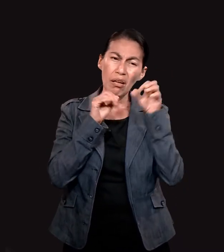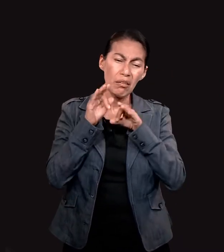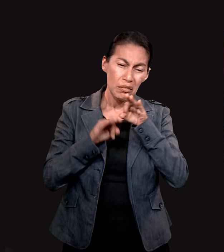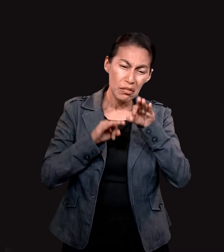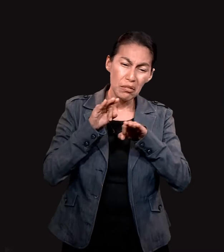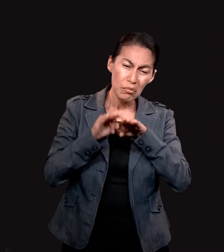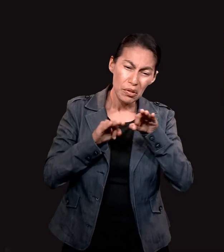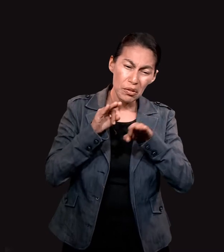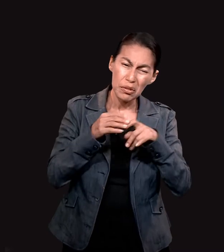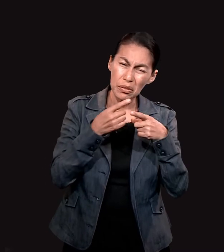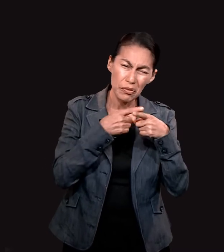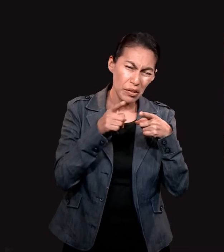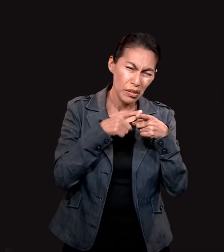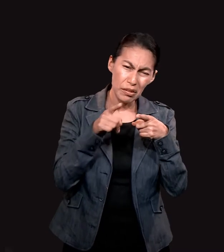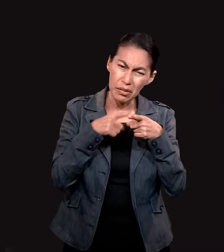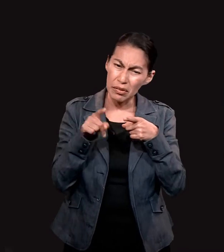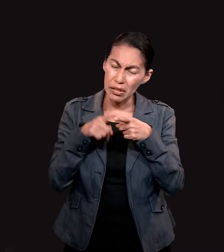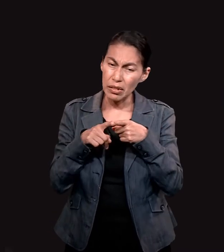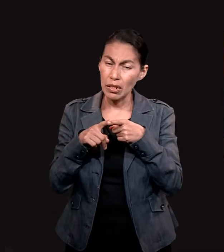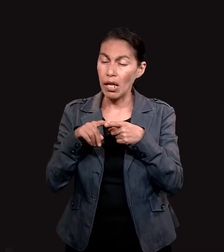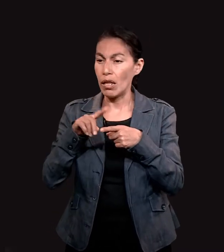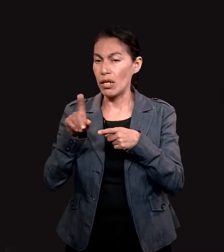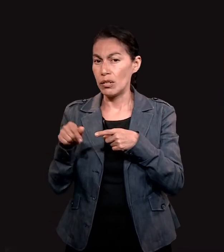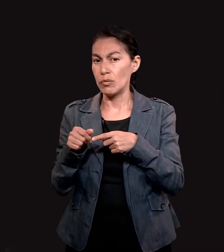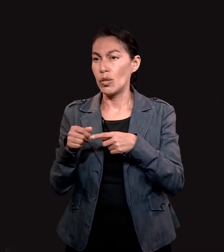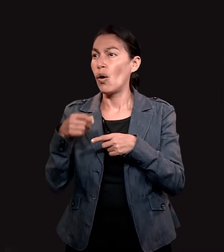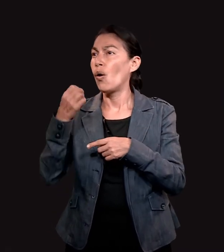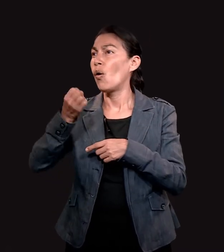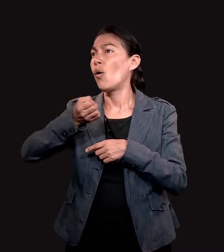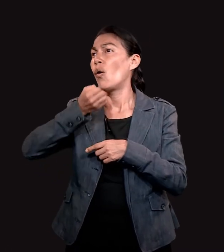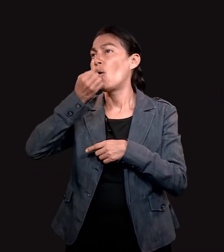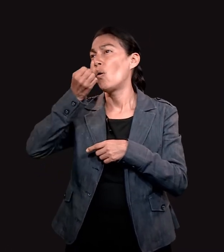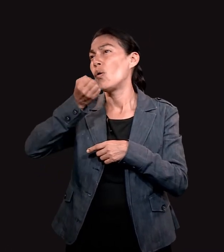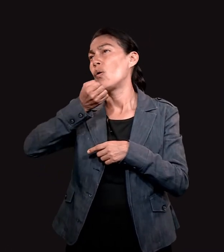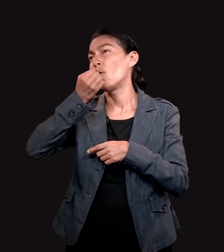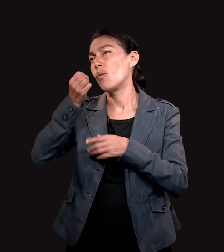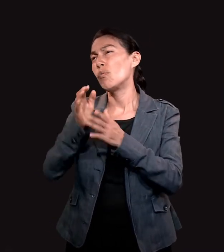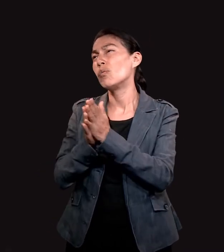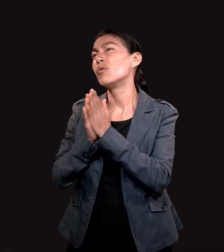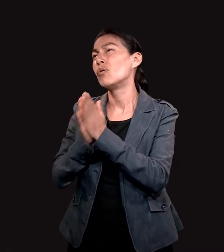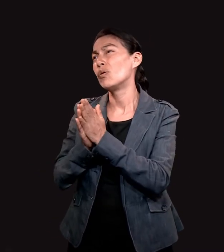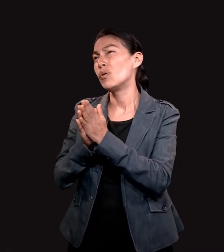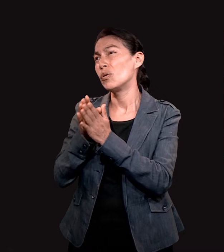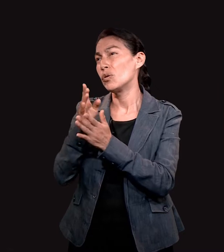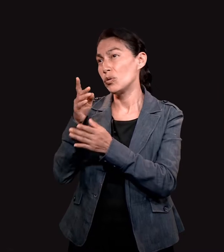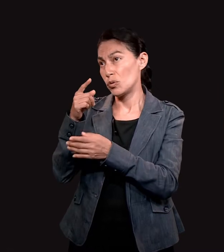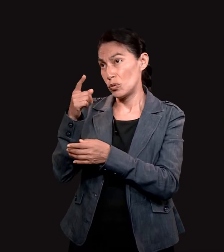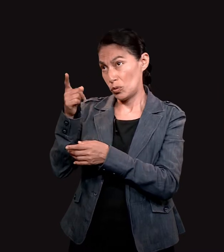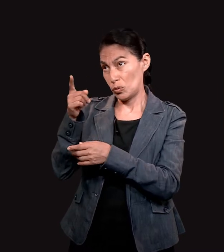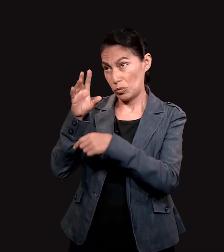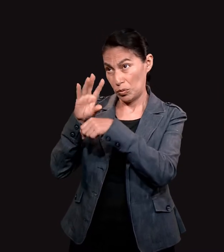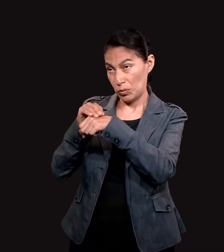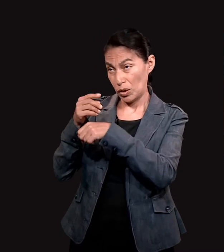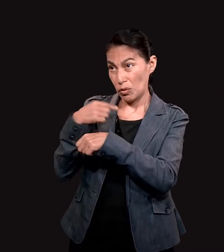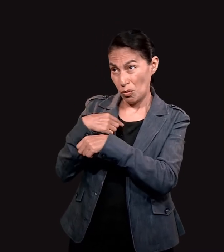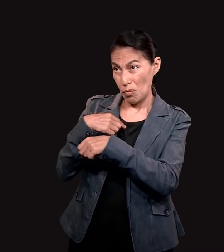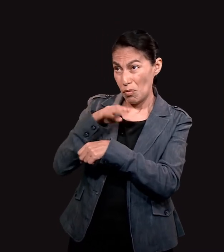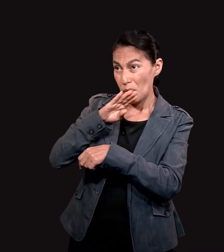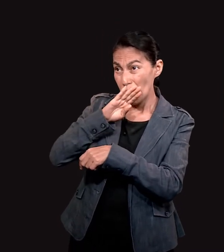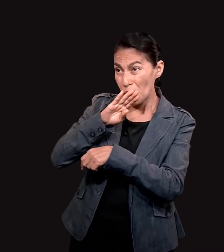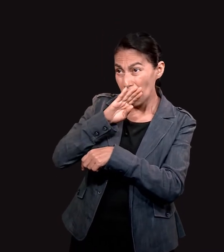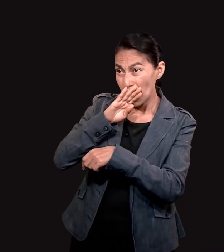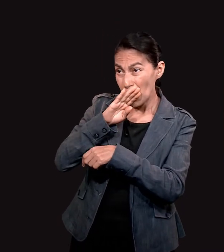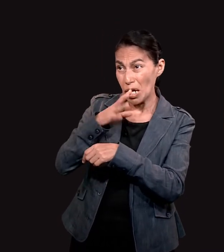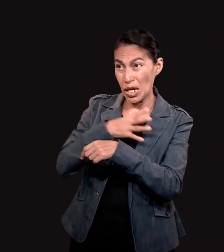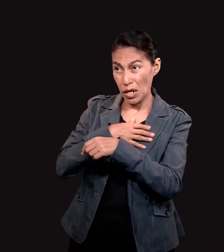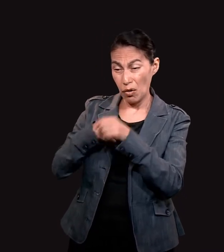que en el mes que ella oró a Dios y le dijo que si le daba la dicha de ser madre, el